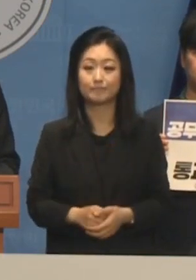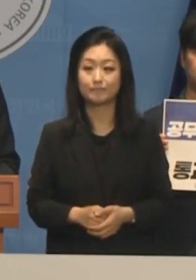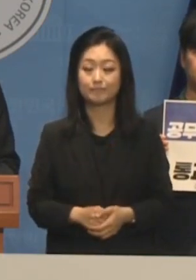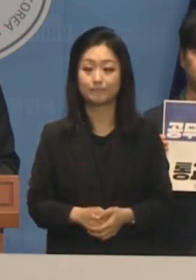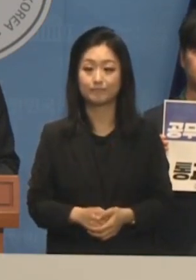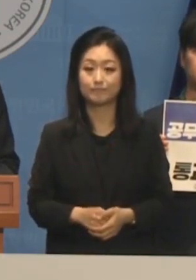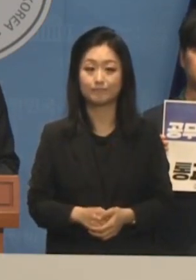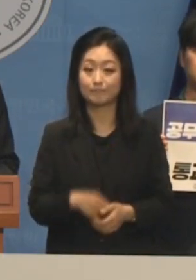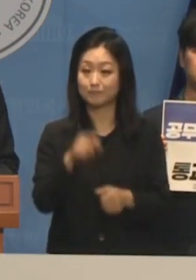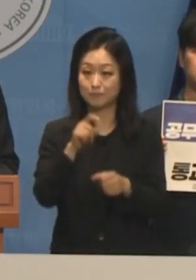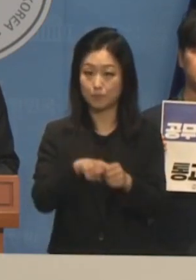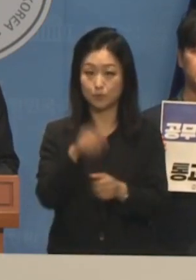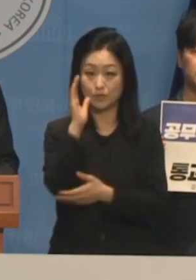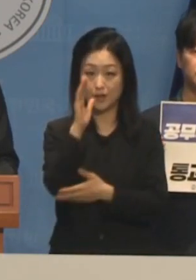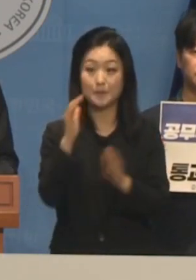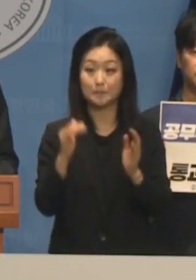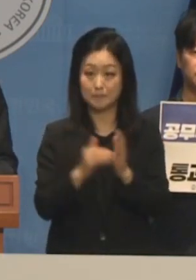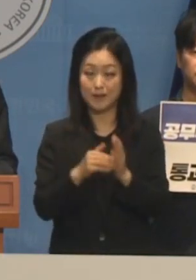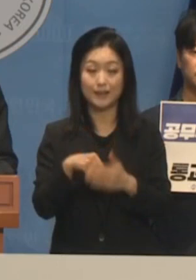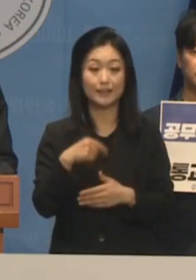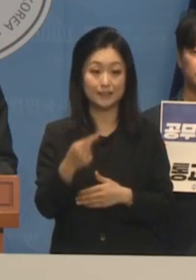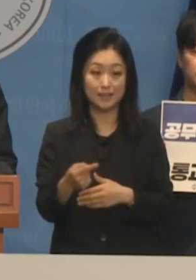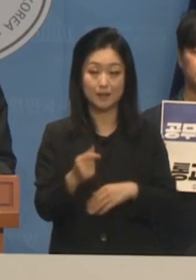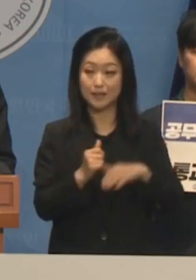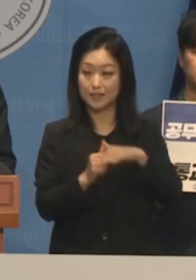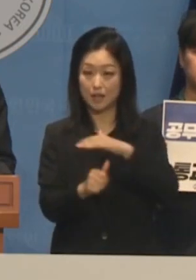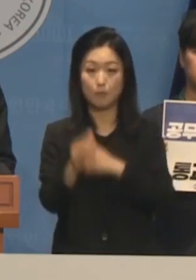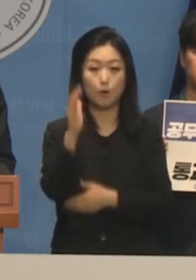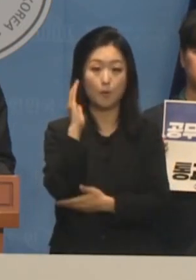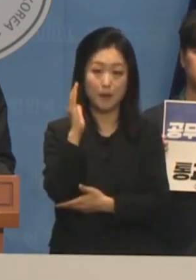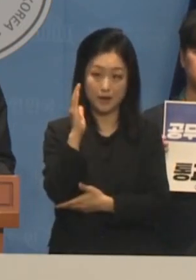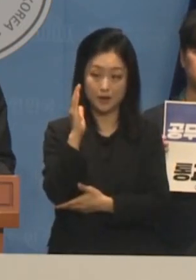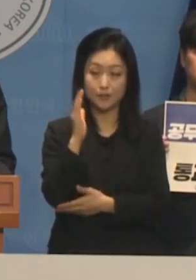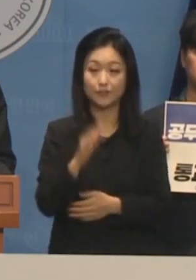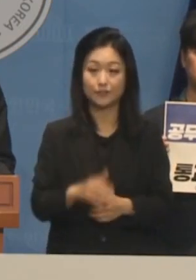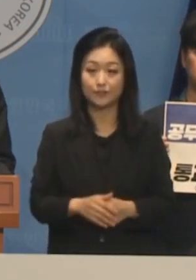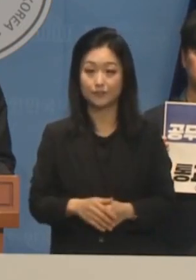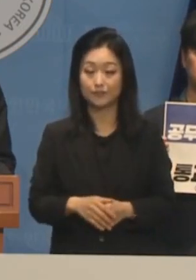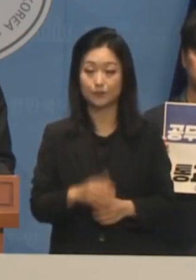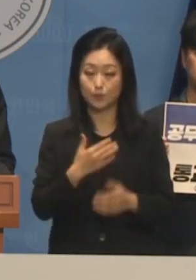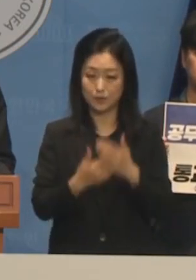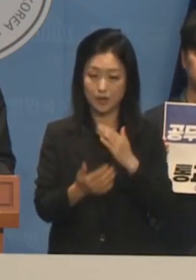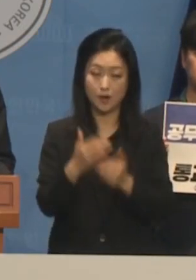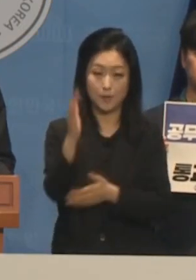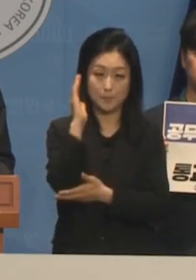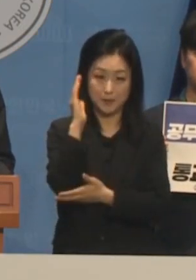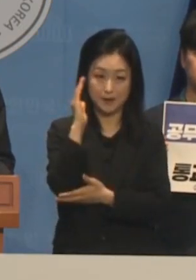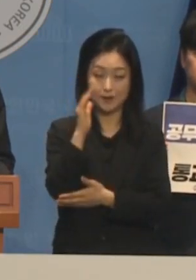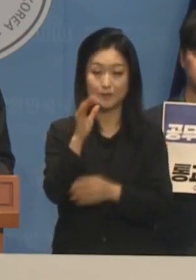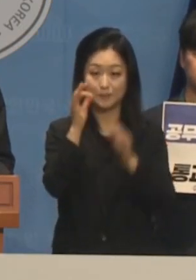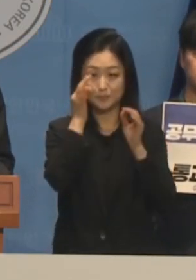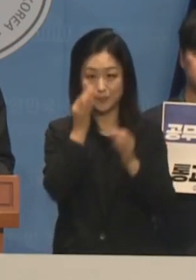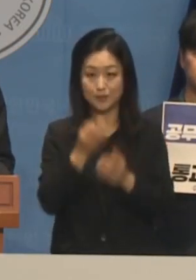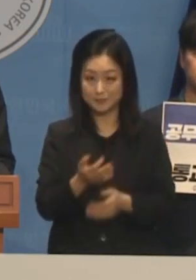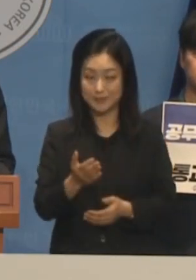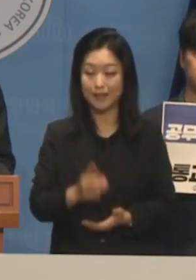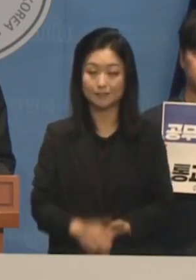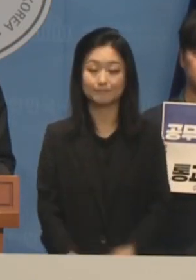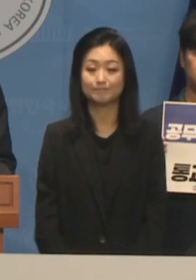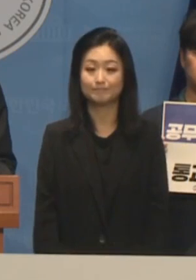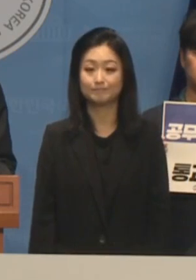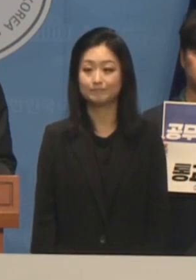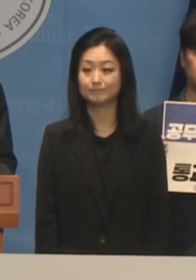이상으로 취지 설명을 마치고 대표 발언과 현장 발언, 기자회견문 낭독 순으로 진행을